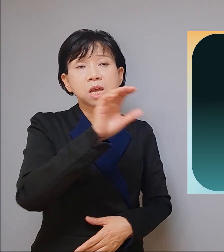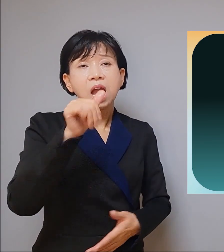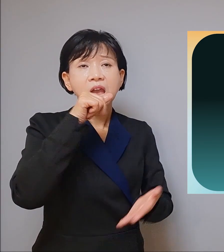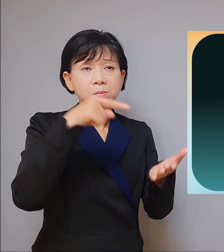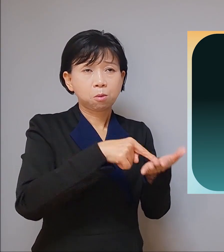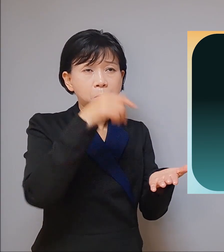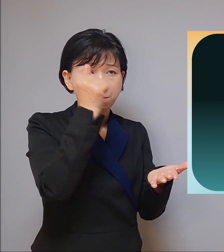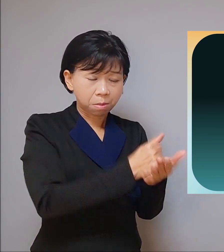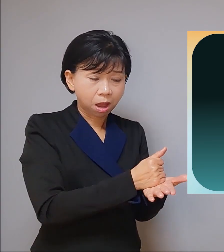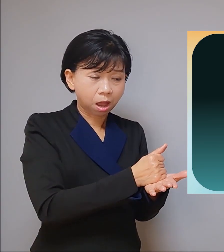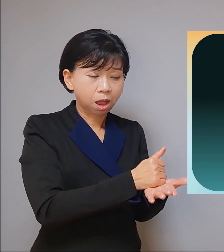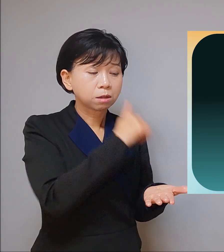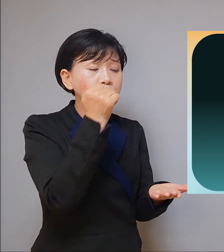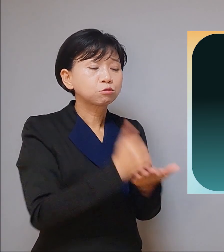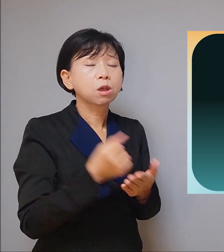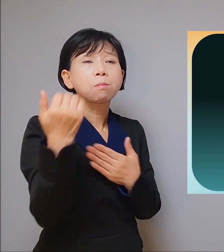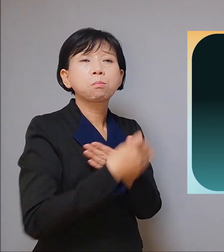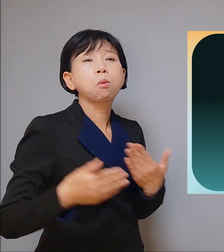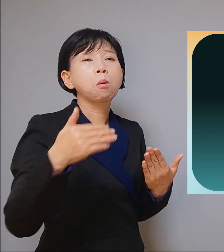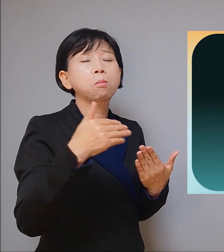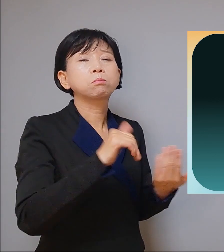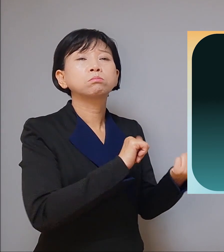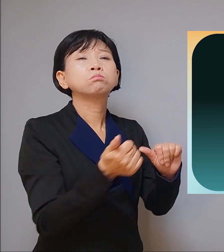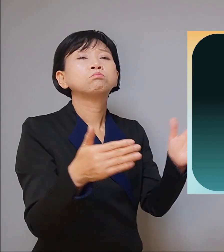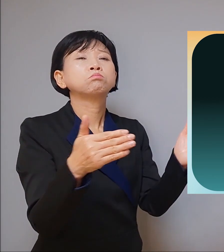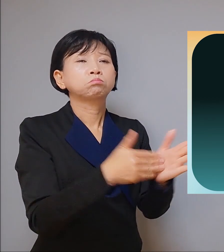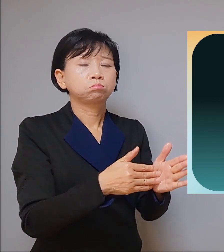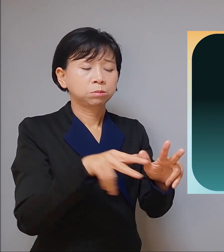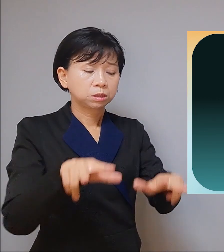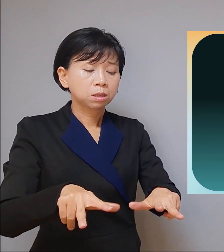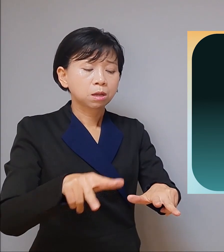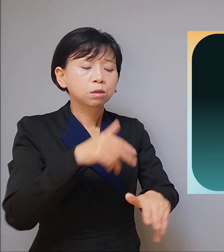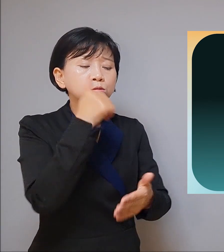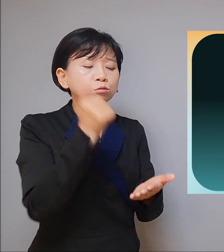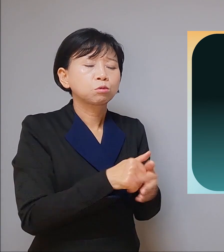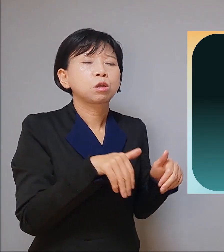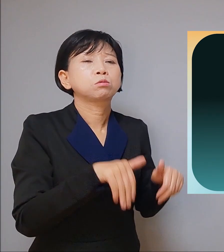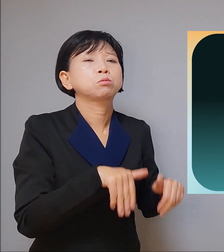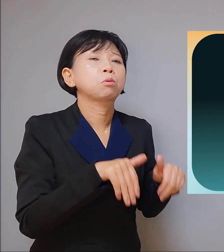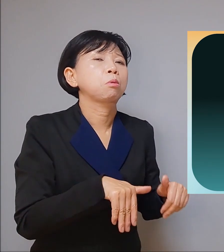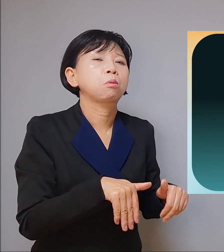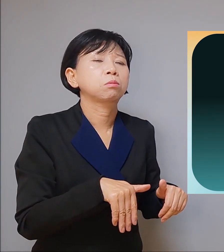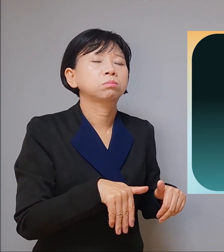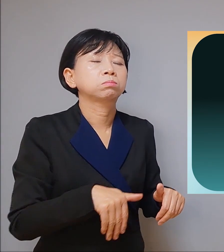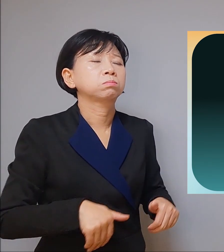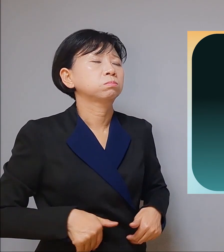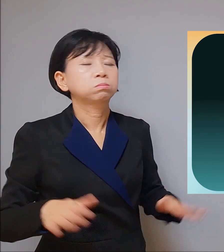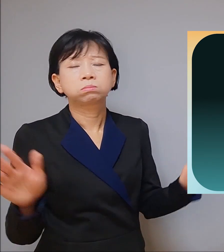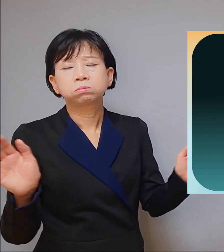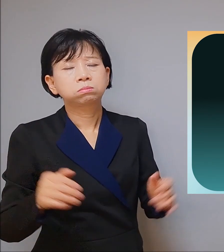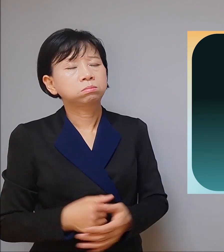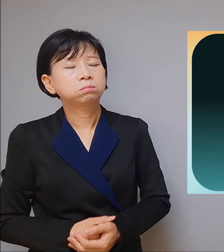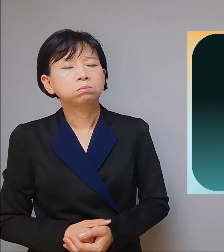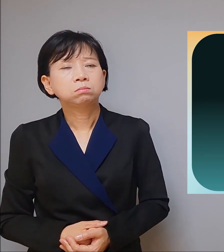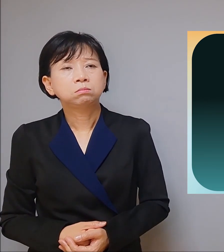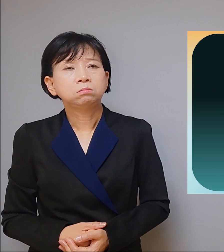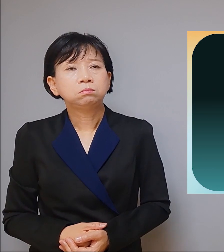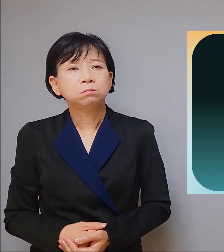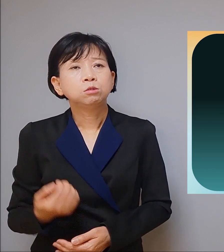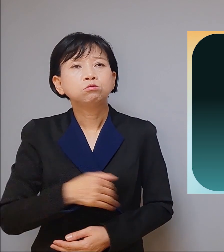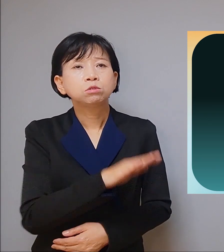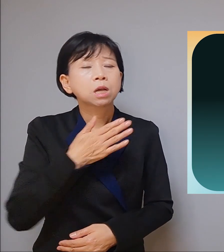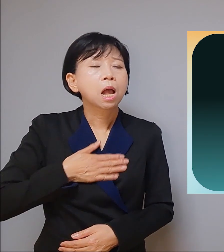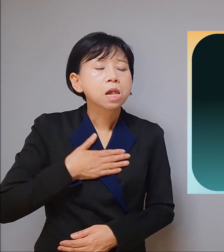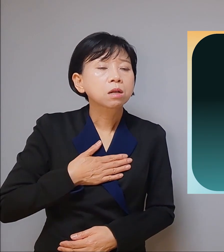박힌 것은 죄의 몸이 죽어 다시는 우리가 죄에게 종노릇하지 아니하려 함이니. 아멘. 먼저 여기서